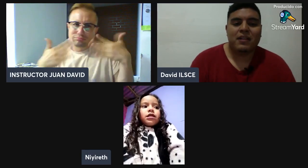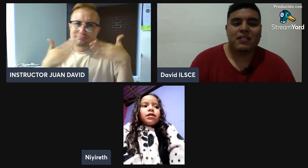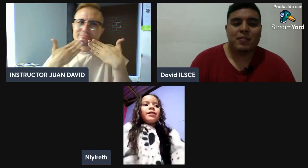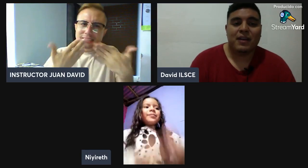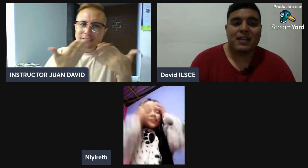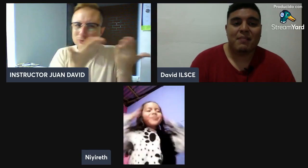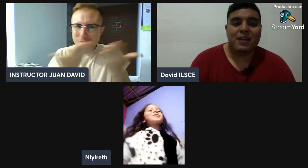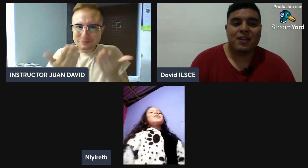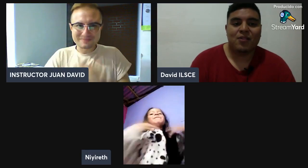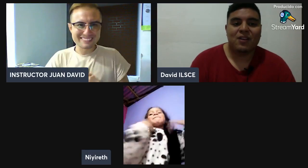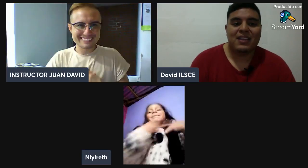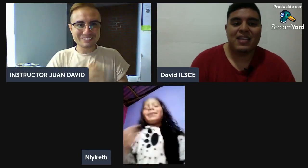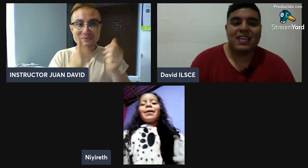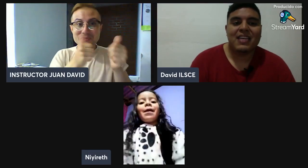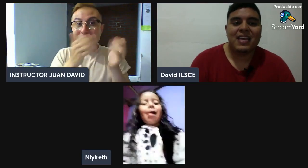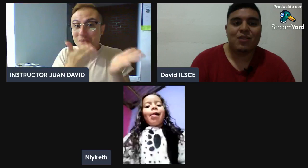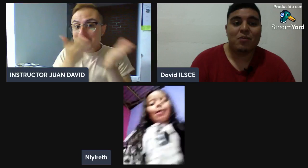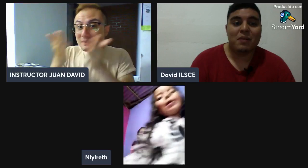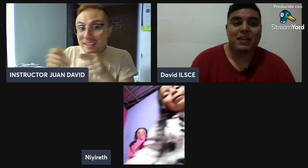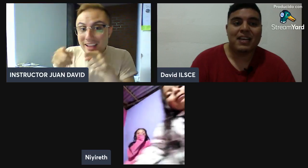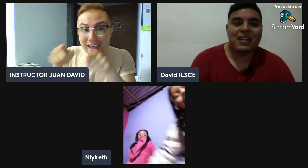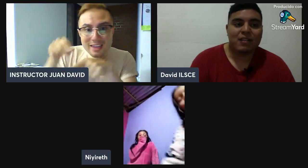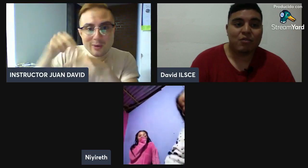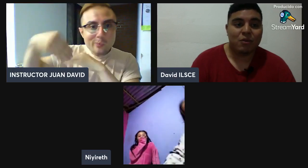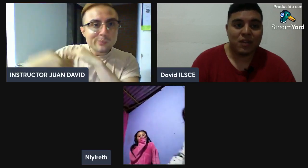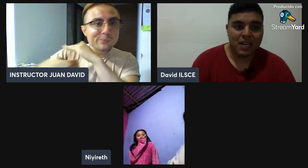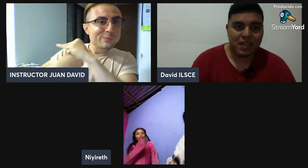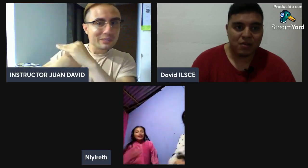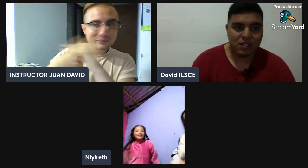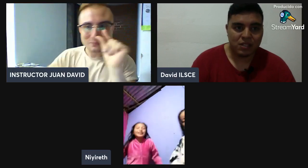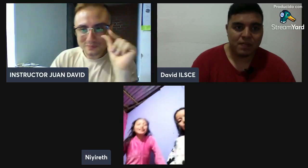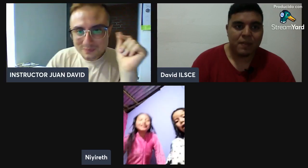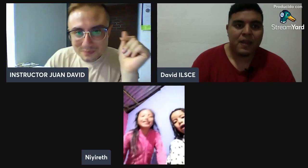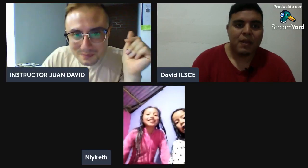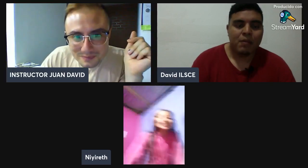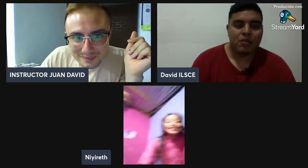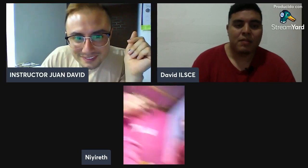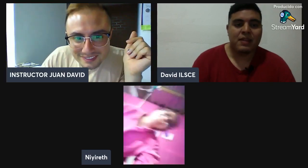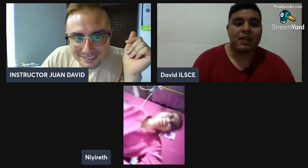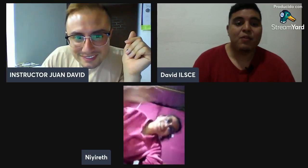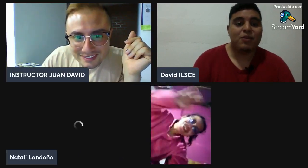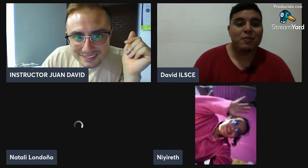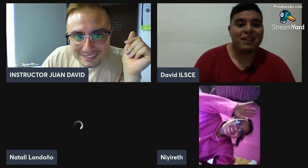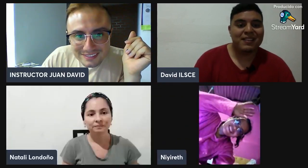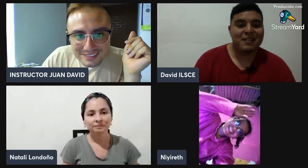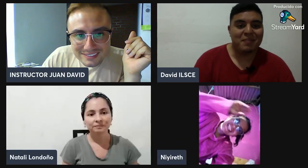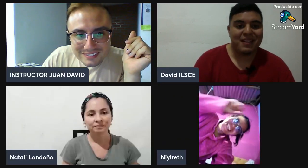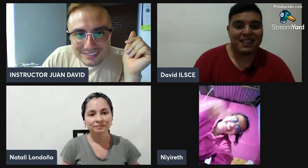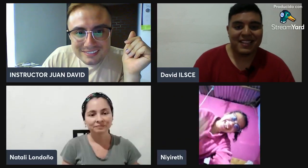participar también, ¿no? A ti y a tu mamita que te estuvo guiando allí. Bueno, también tenemos otro participante.